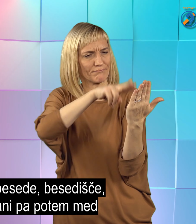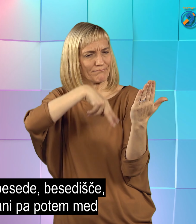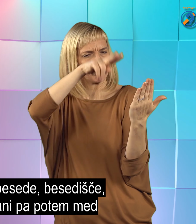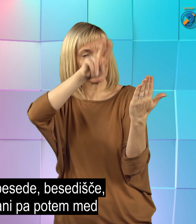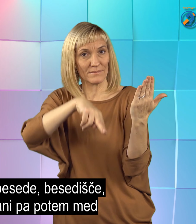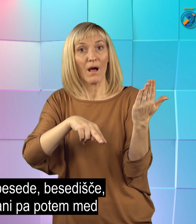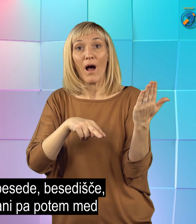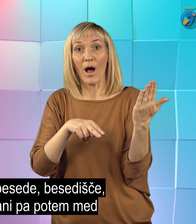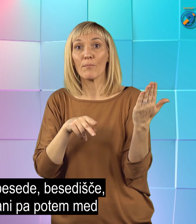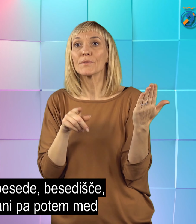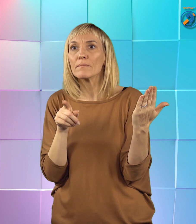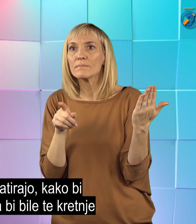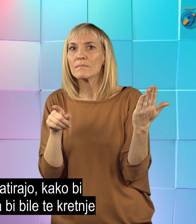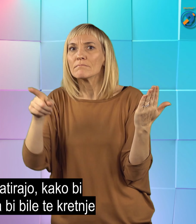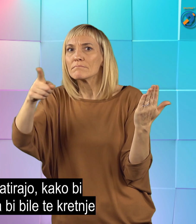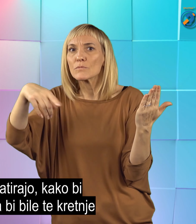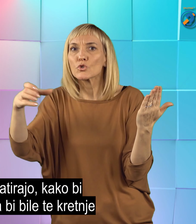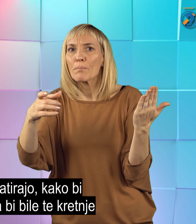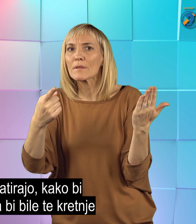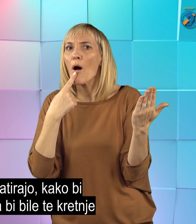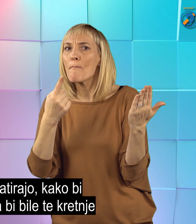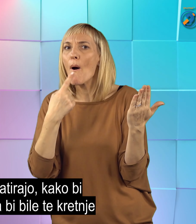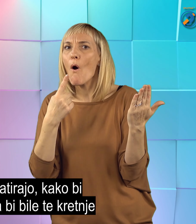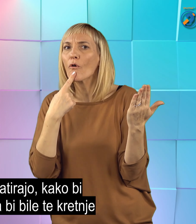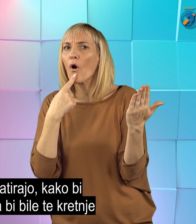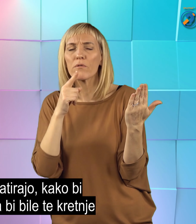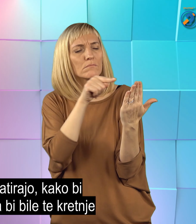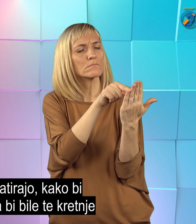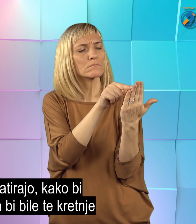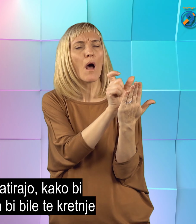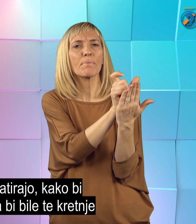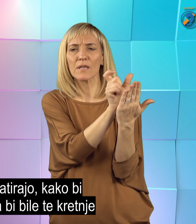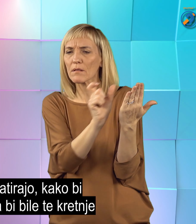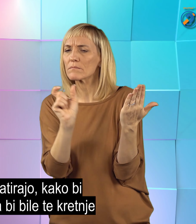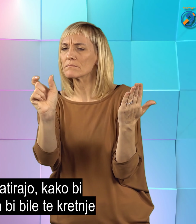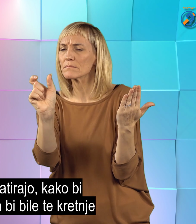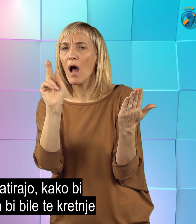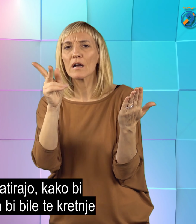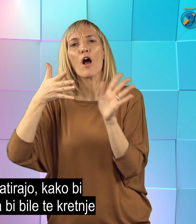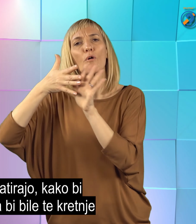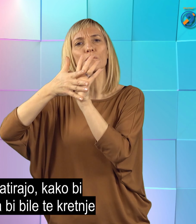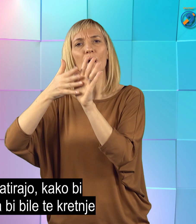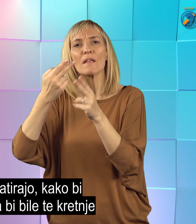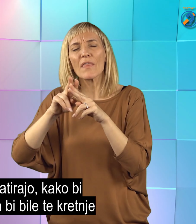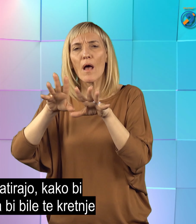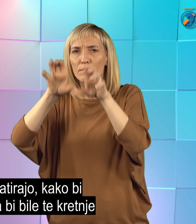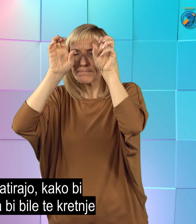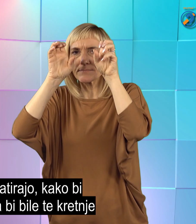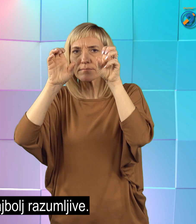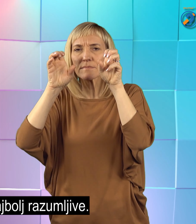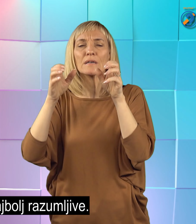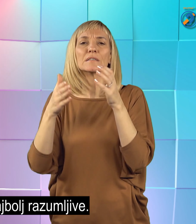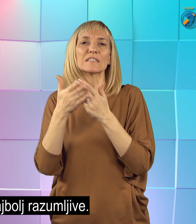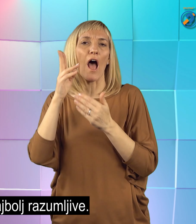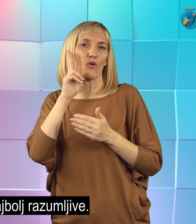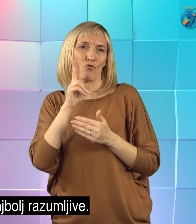drugi strani pa potem med sabo debatirajo, kako bi pravzaprav prikazali, da bi bilo najbolj razumljivo te kretnje v